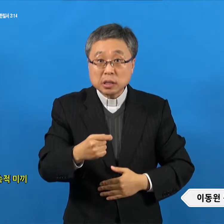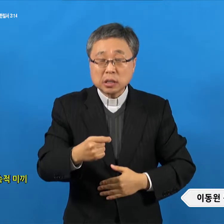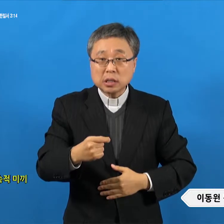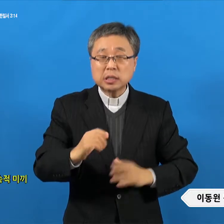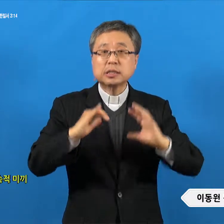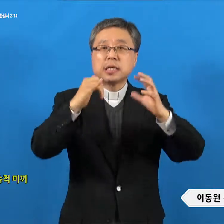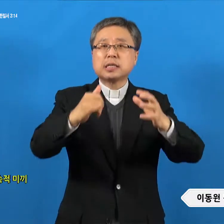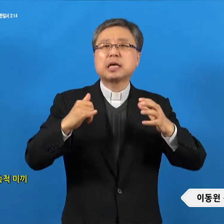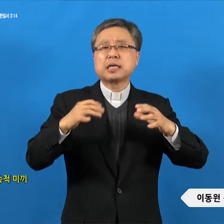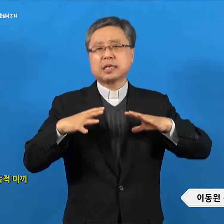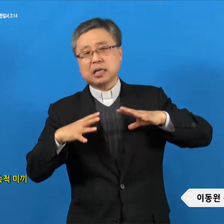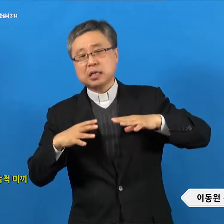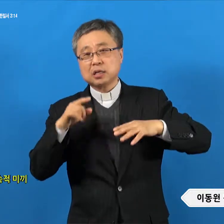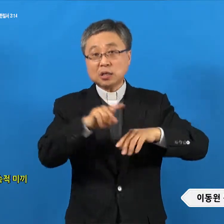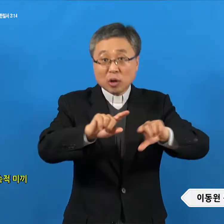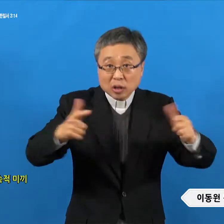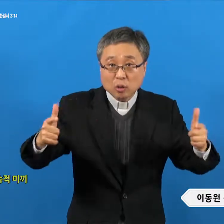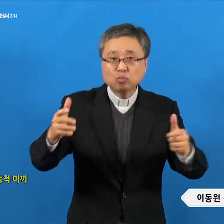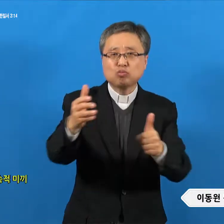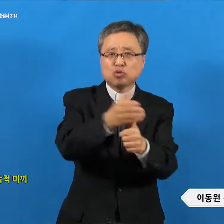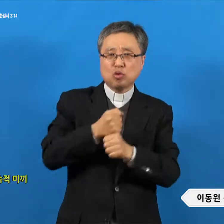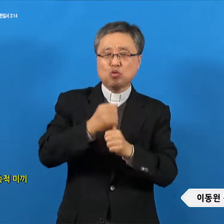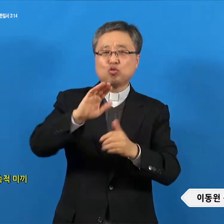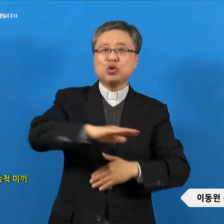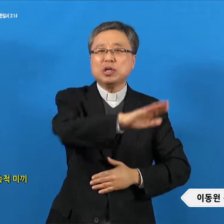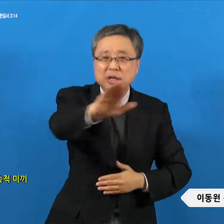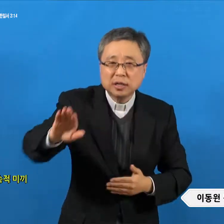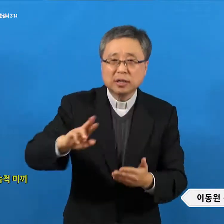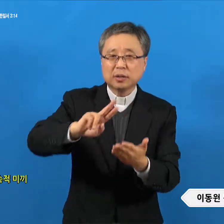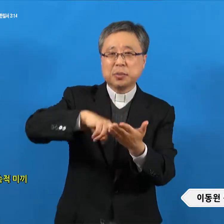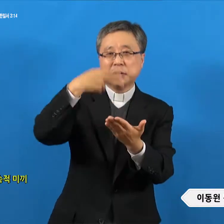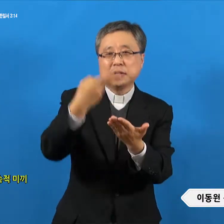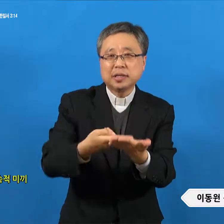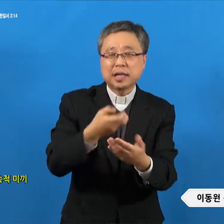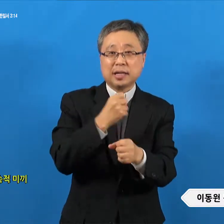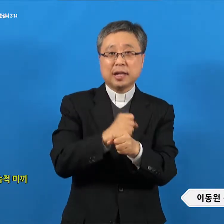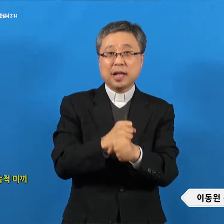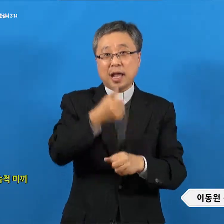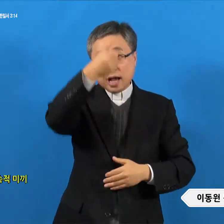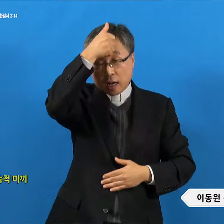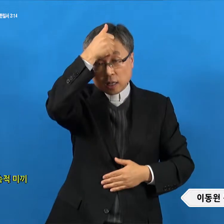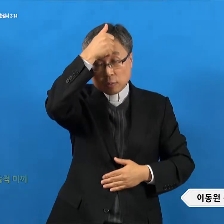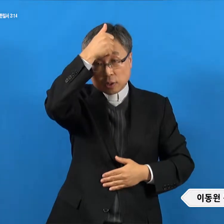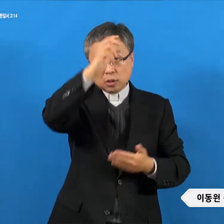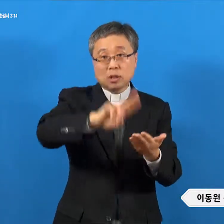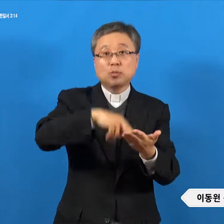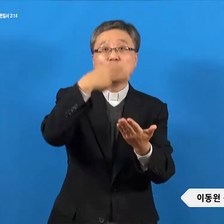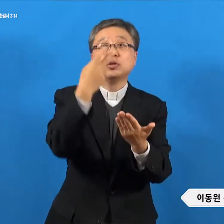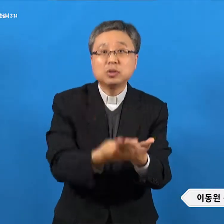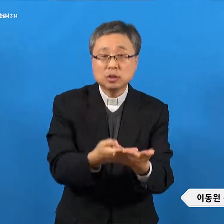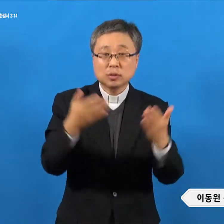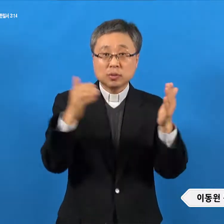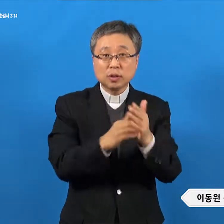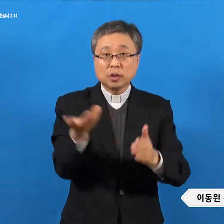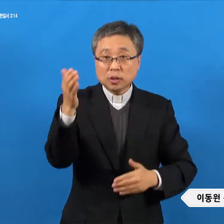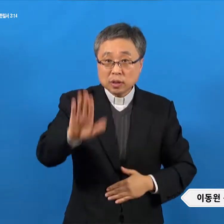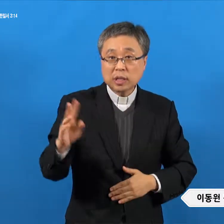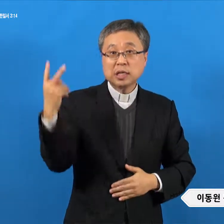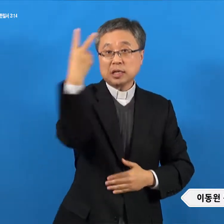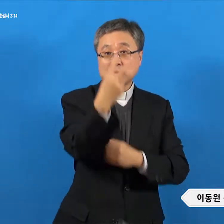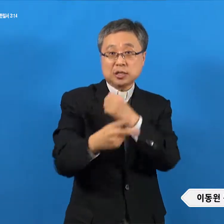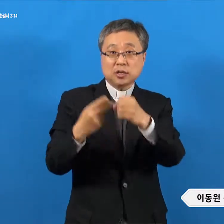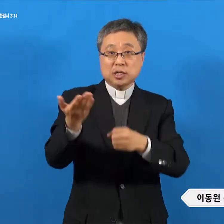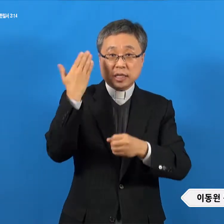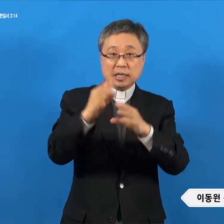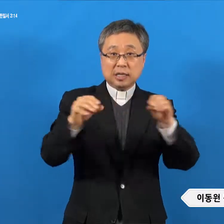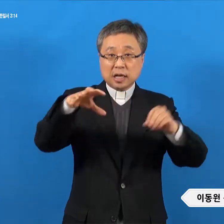우리를 붙들고 있다는 것입니다. 우리를 넘어뜨린다는 것입니다. 아담은 넘어졌습니다. 그러나 2000년 전 이